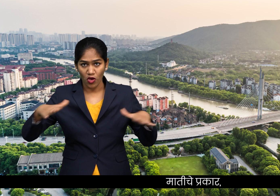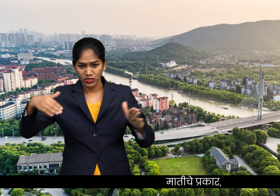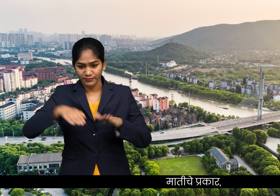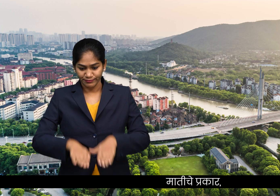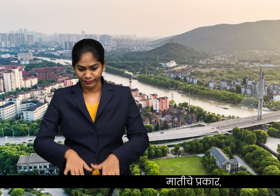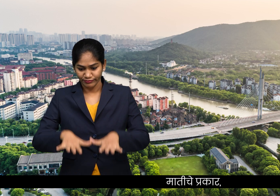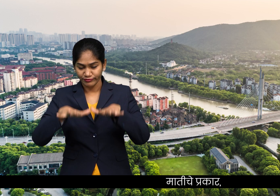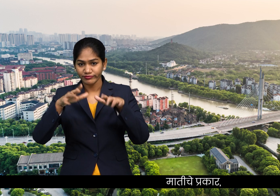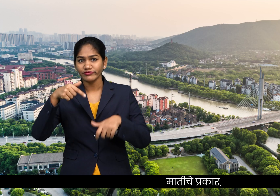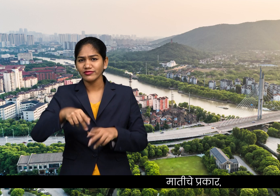मातीचे प्रकार,